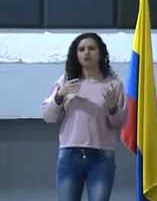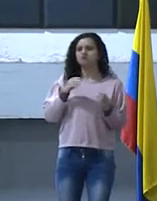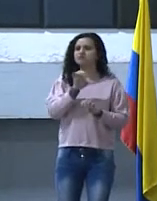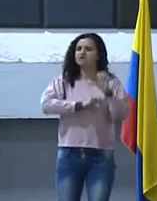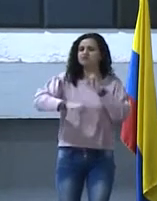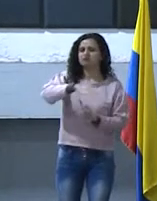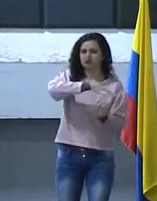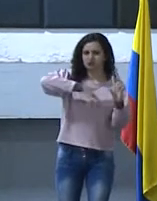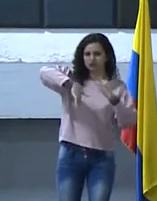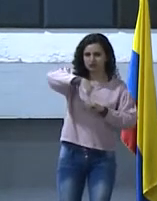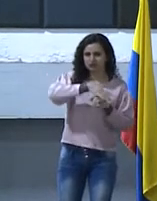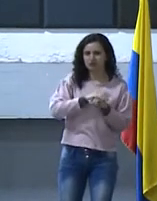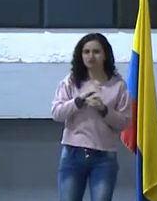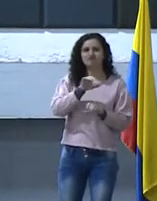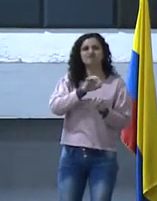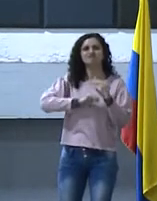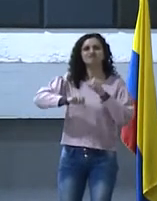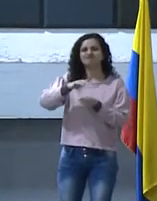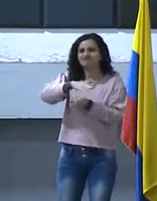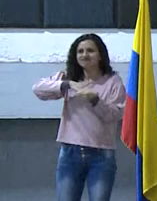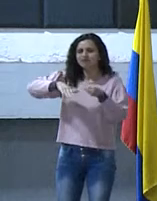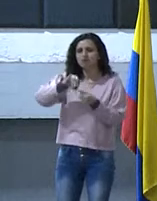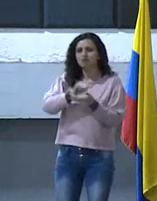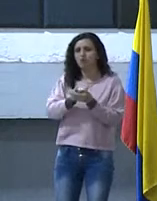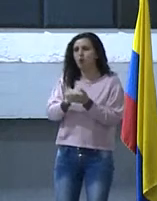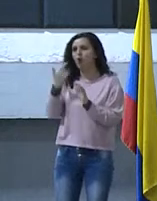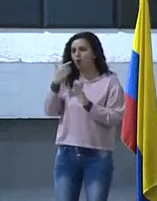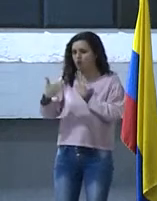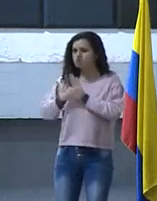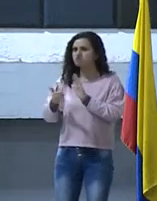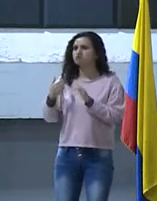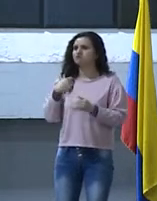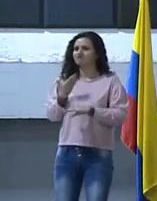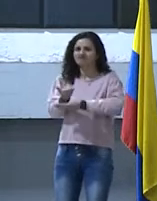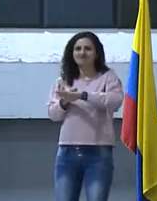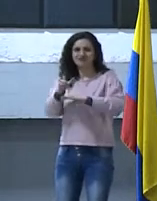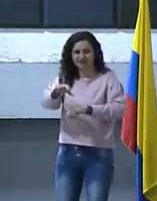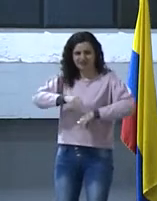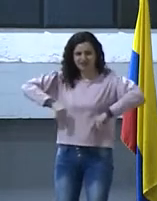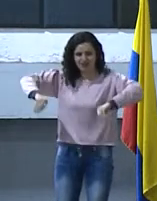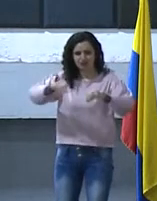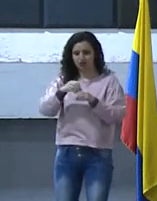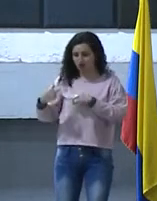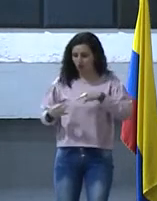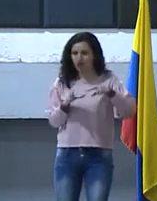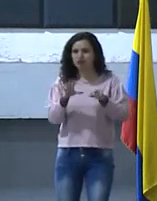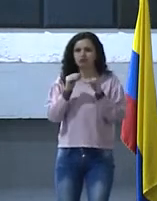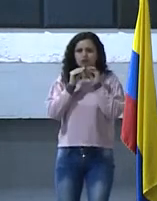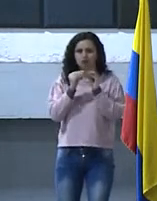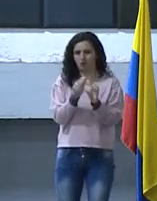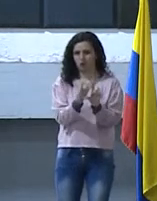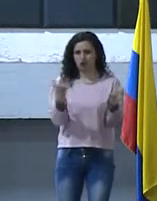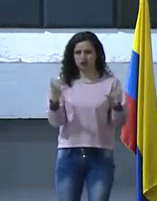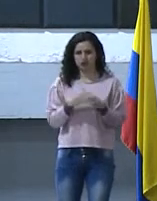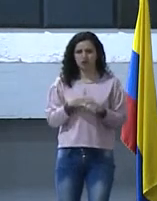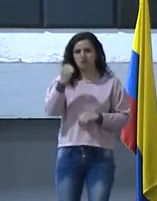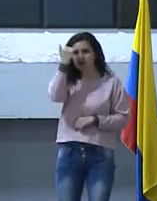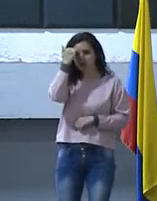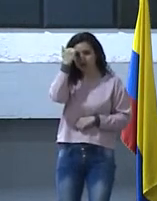comunales reclamantes de tierras educadores populares maestros